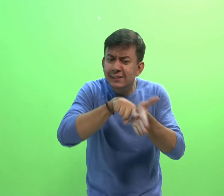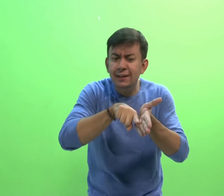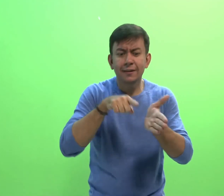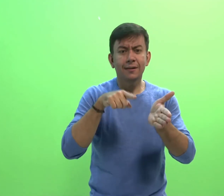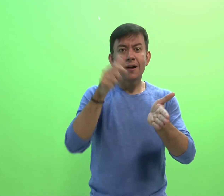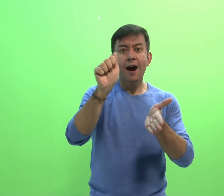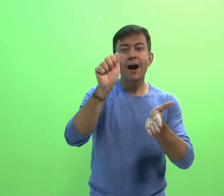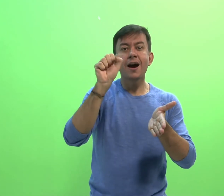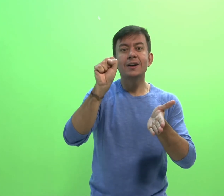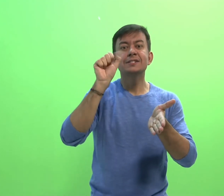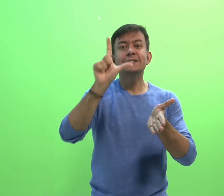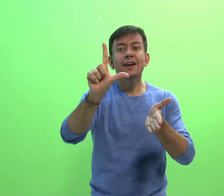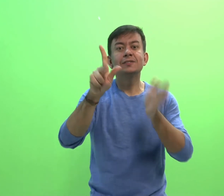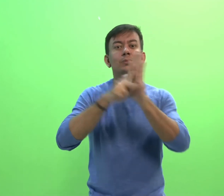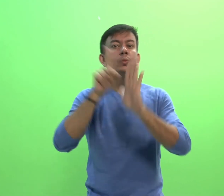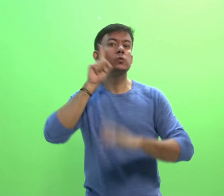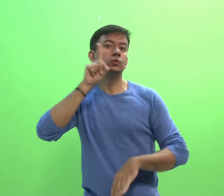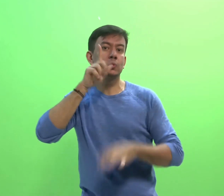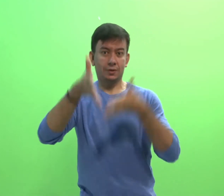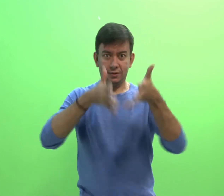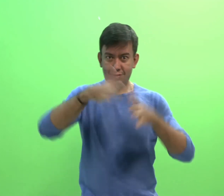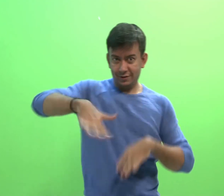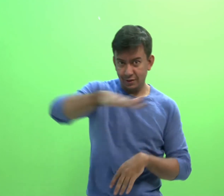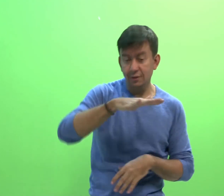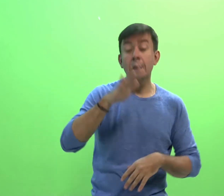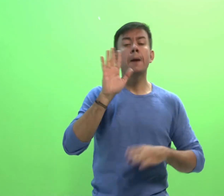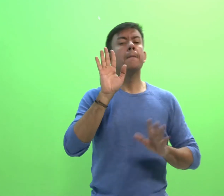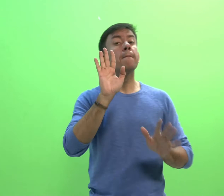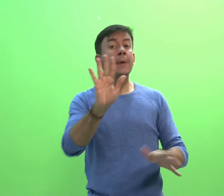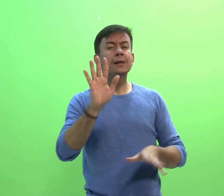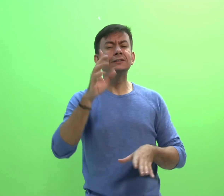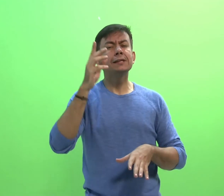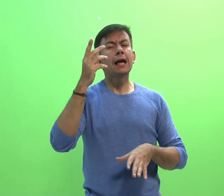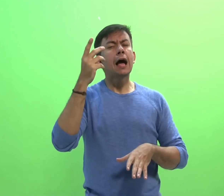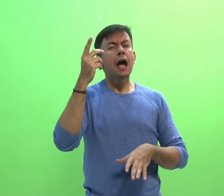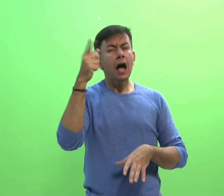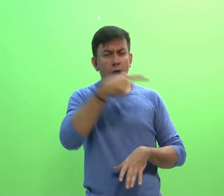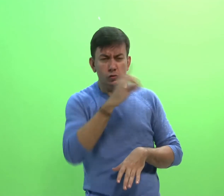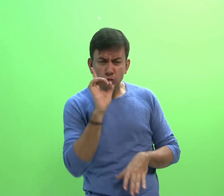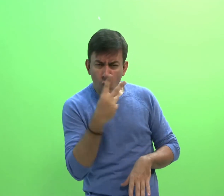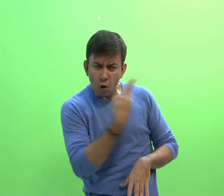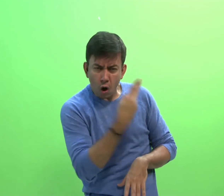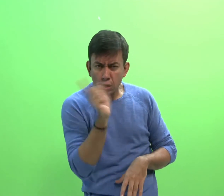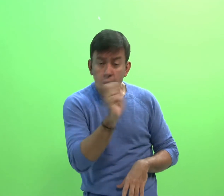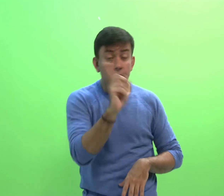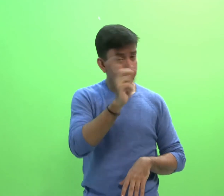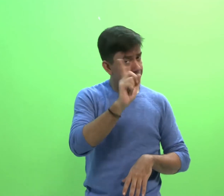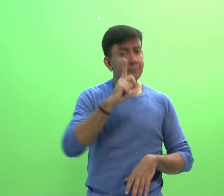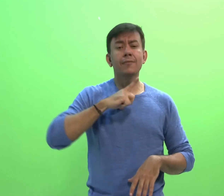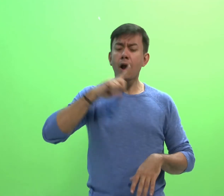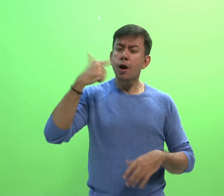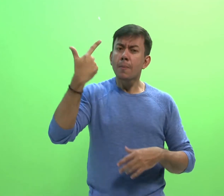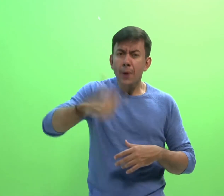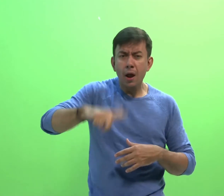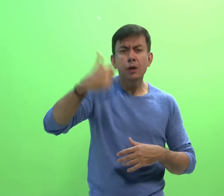a pesquisar a língua de sinais americana. Mas foram apenas os dois? Não, vieram outros